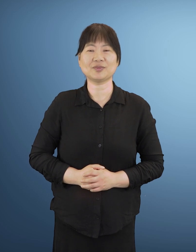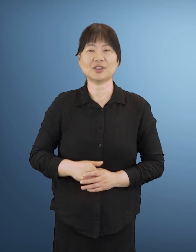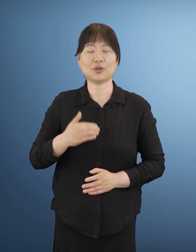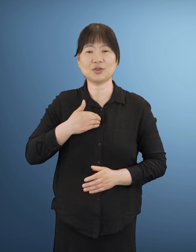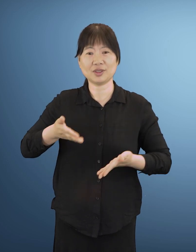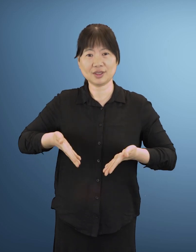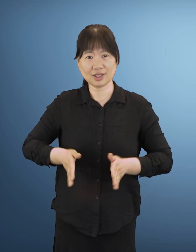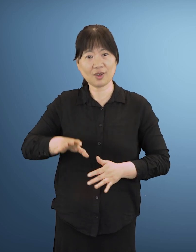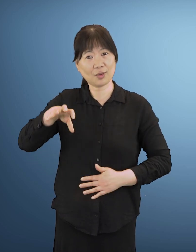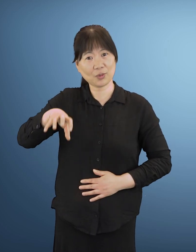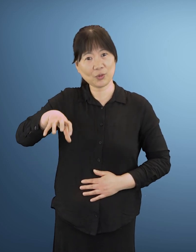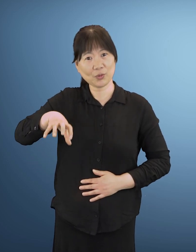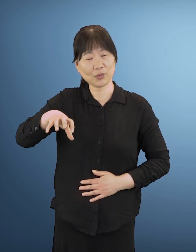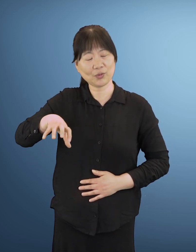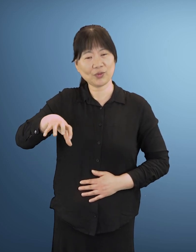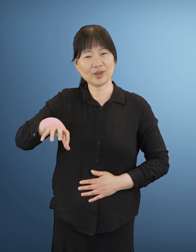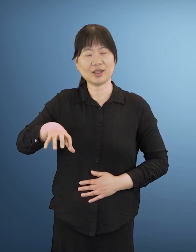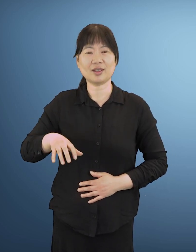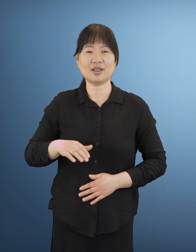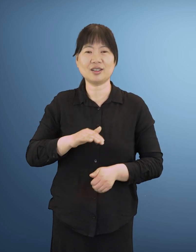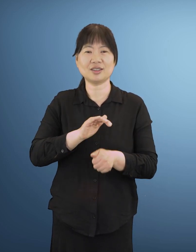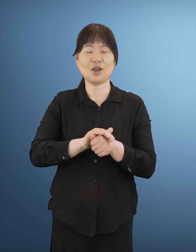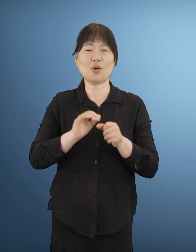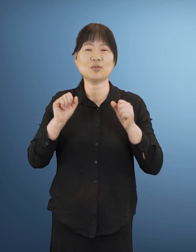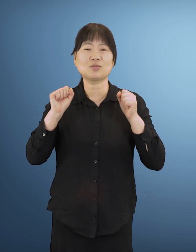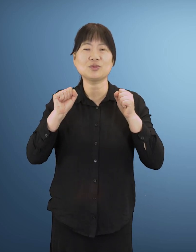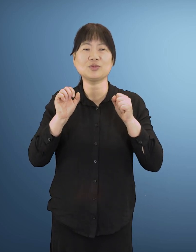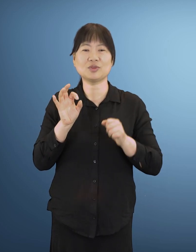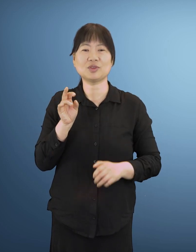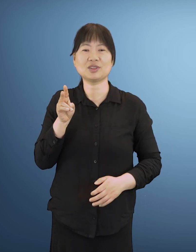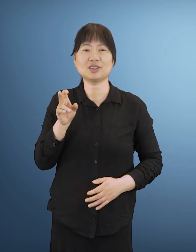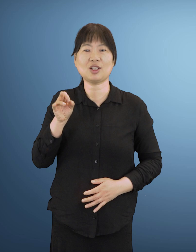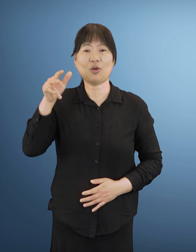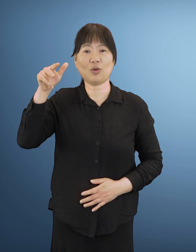적이 경북 그 영주,